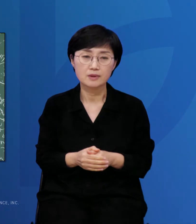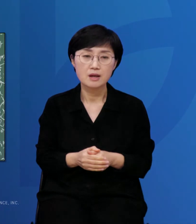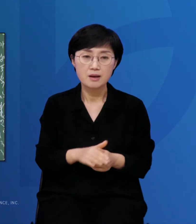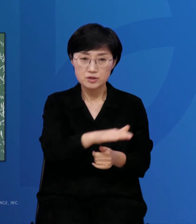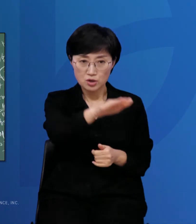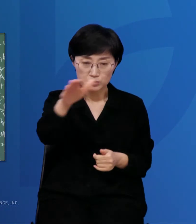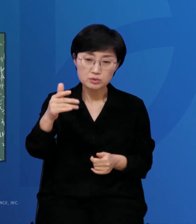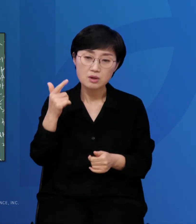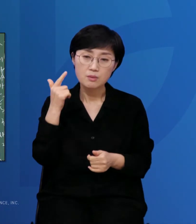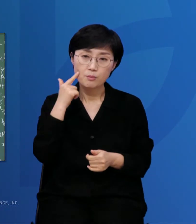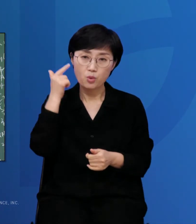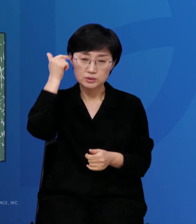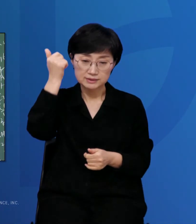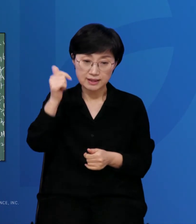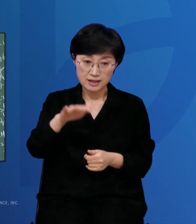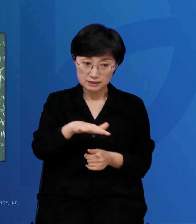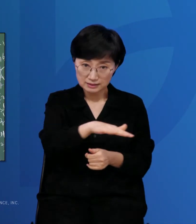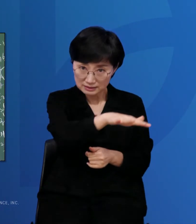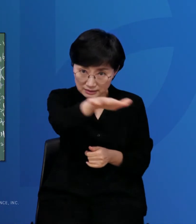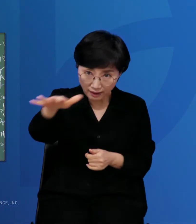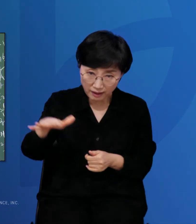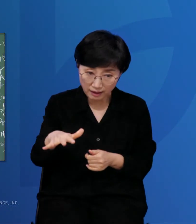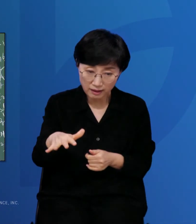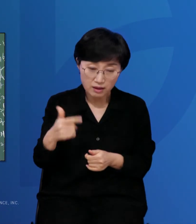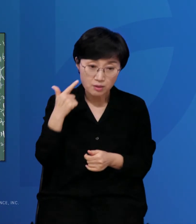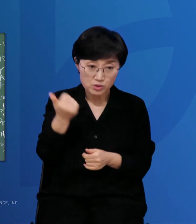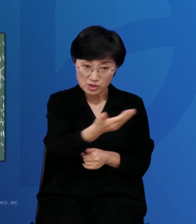교역자들은 70 제자를 찾아내라.